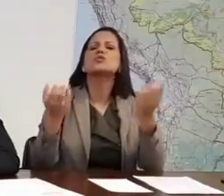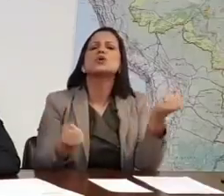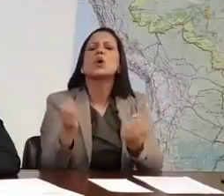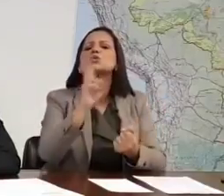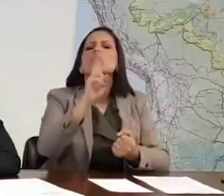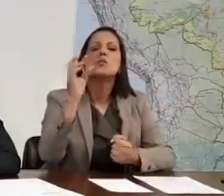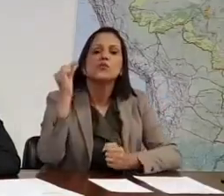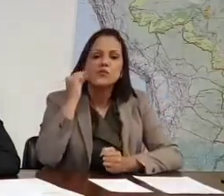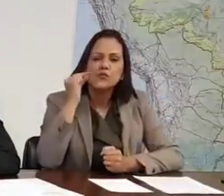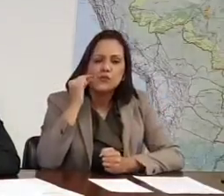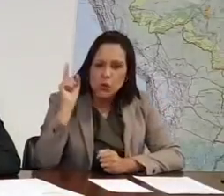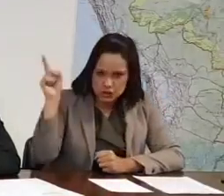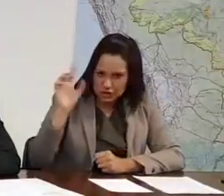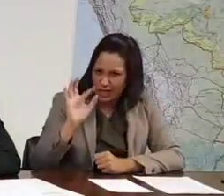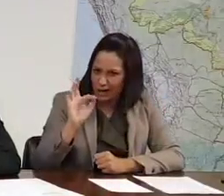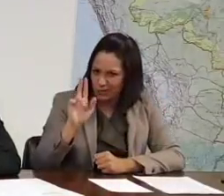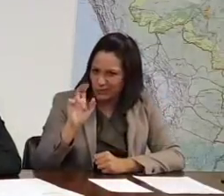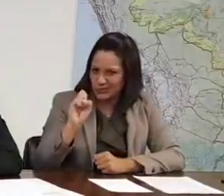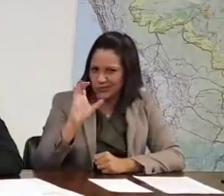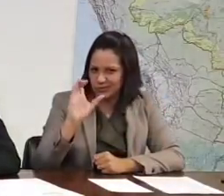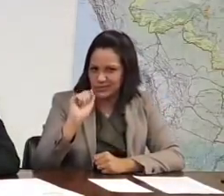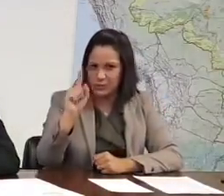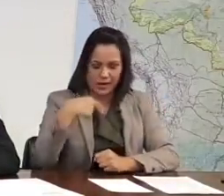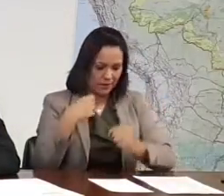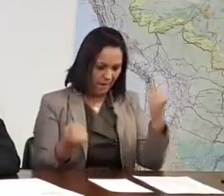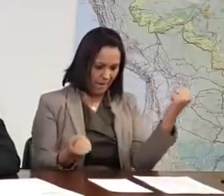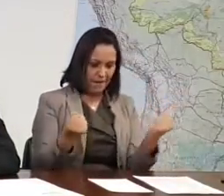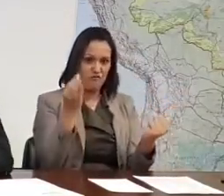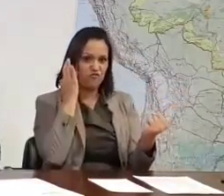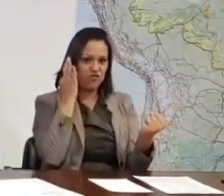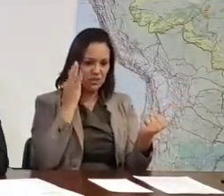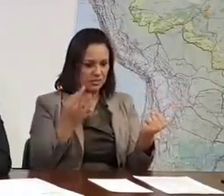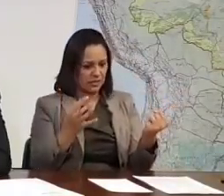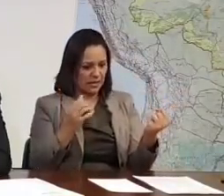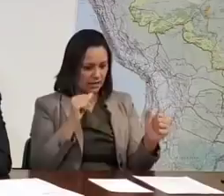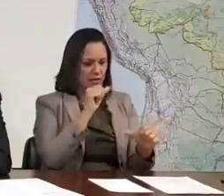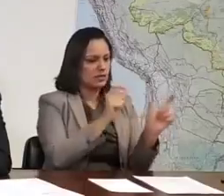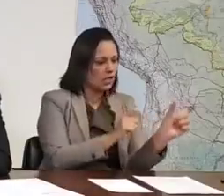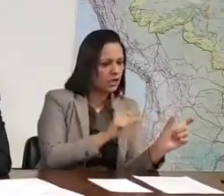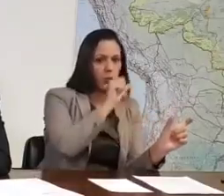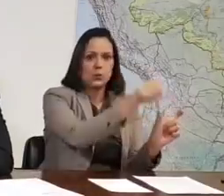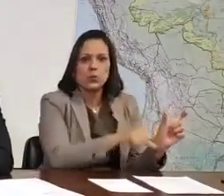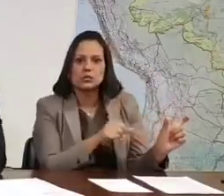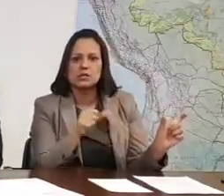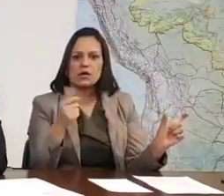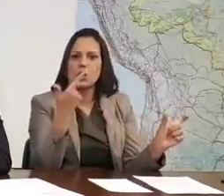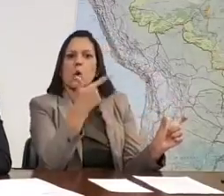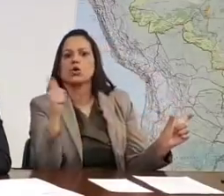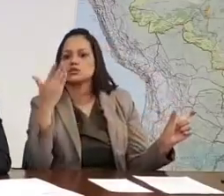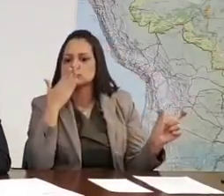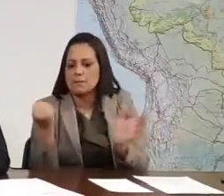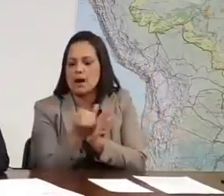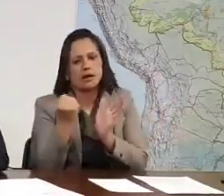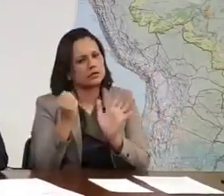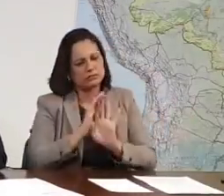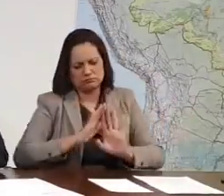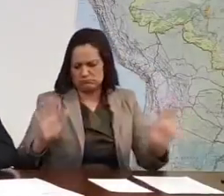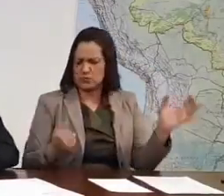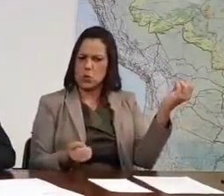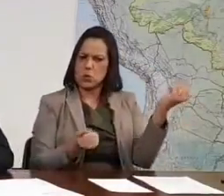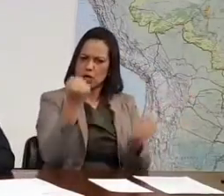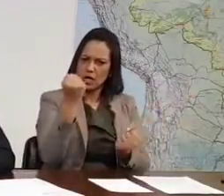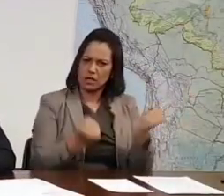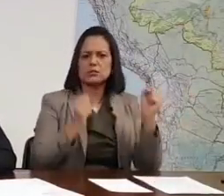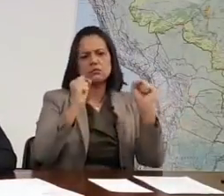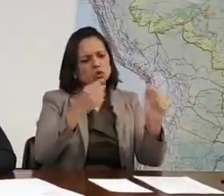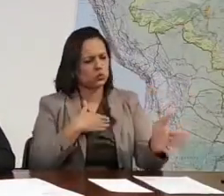O Fusca. Você quer dirigir, por exemplo, uma Brasília. Você tinha que tirar outra carteira de motorista? Então vale, a carteira de motorista vale para